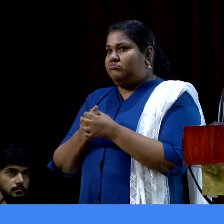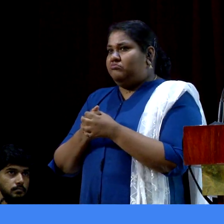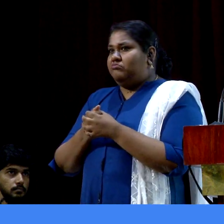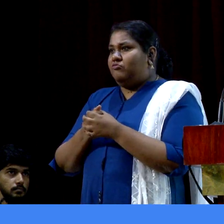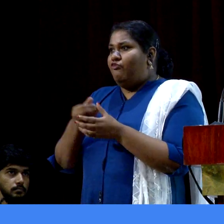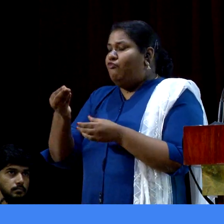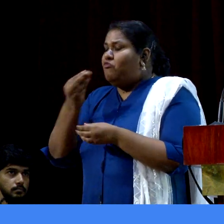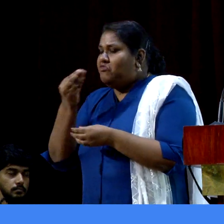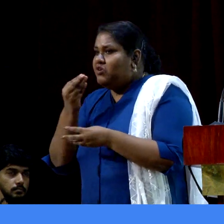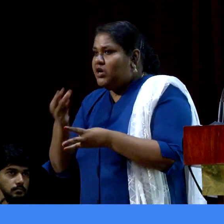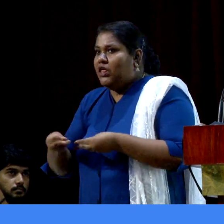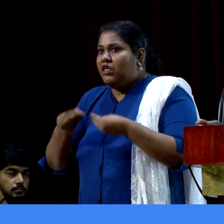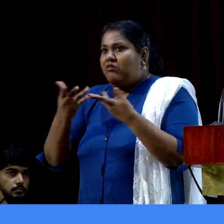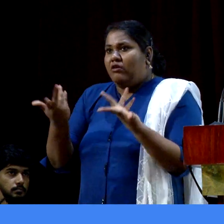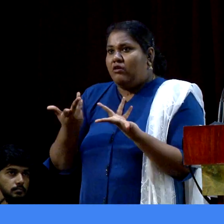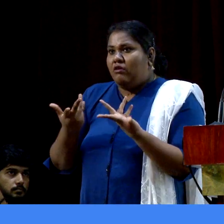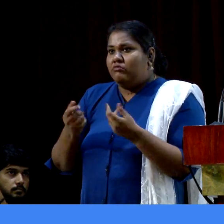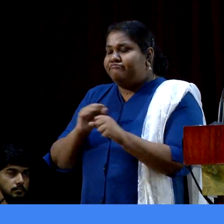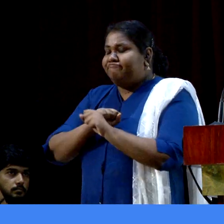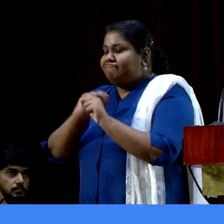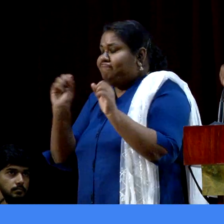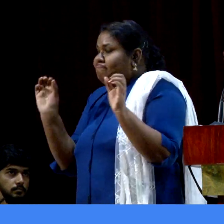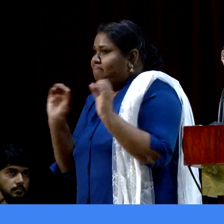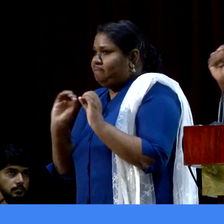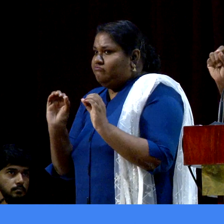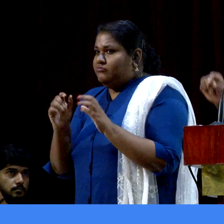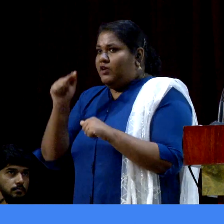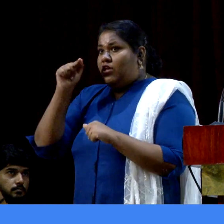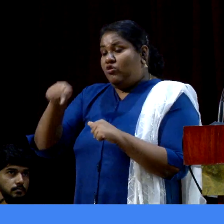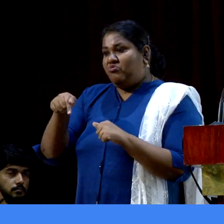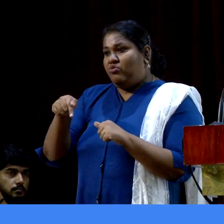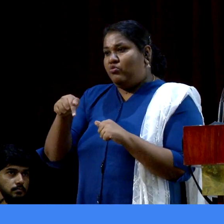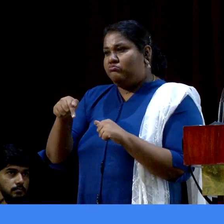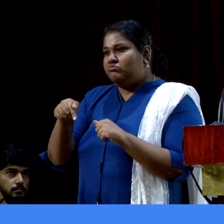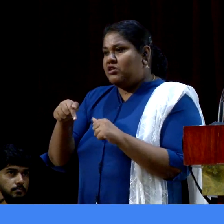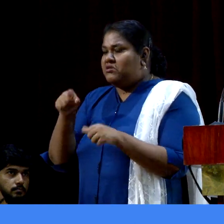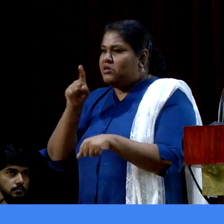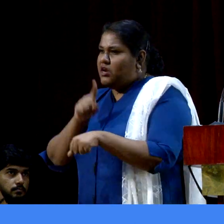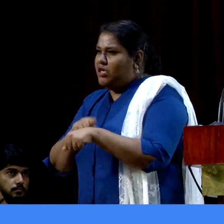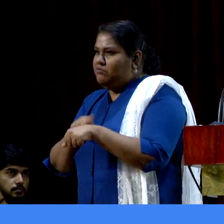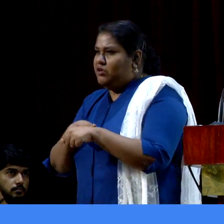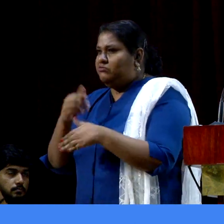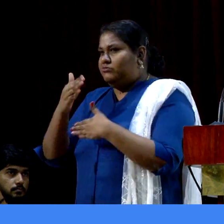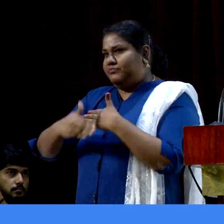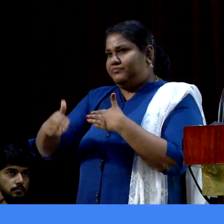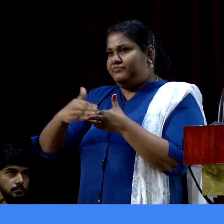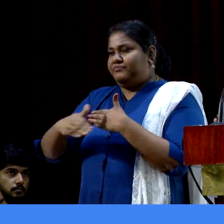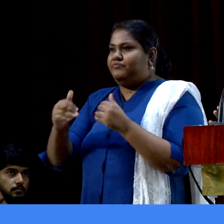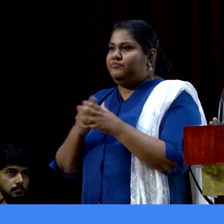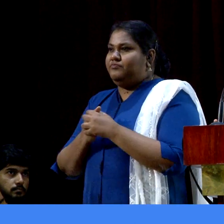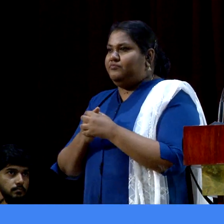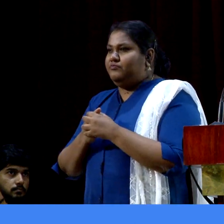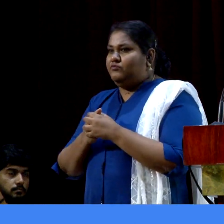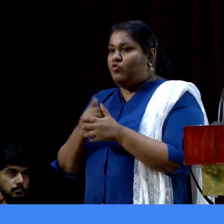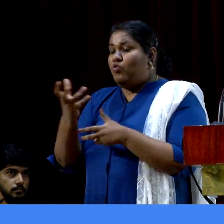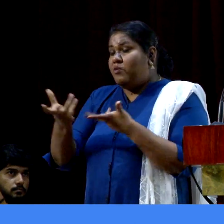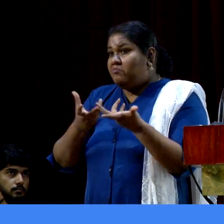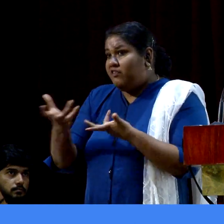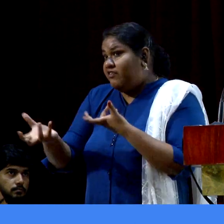உழைக்கின்றவனுக்கு உணவு உறுதி அல்ல. இப்படிப்பட்ட ஒரு காலகட்டம் இருந்திருக்கிறது. உழைப்பவன் கையேந்த